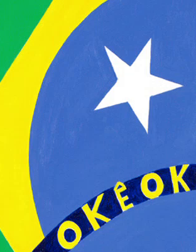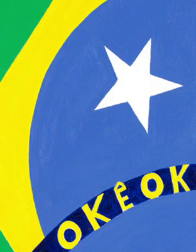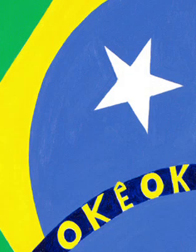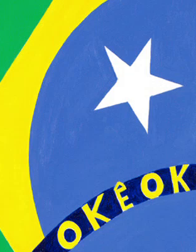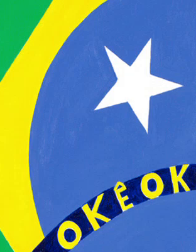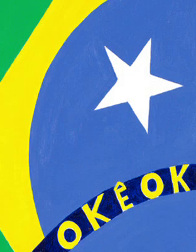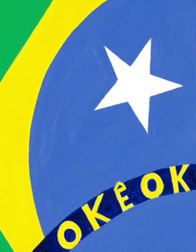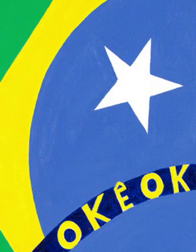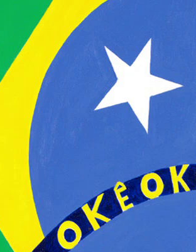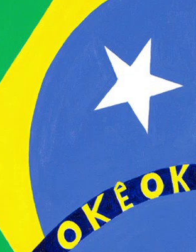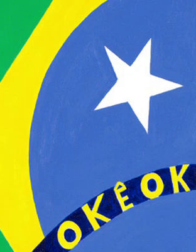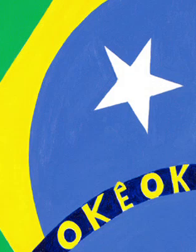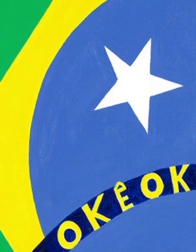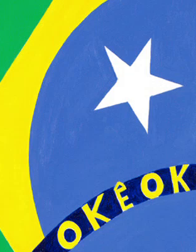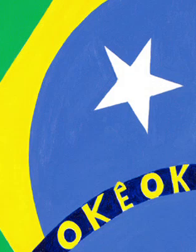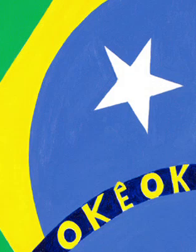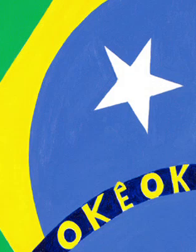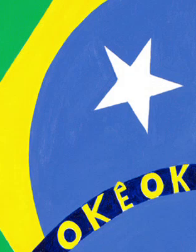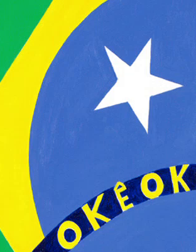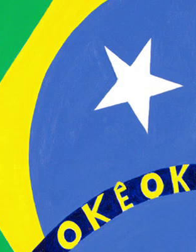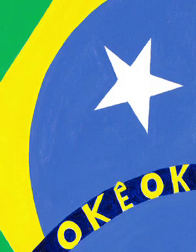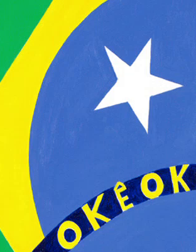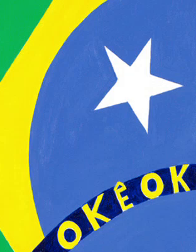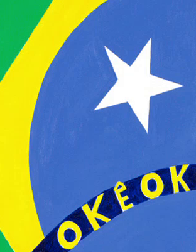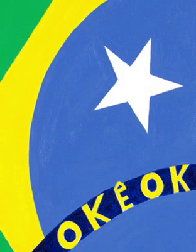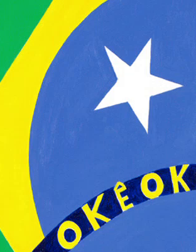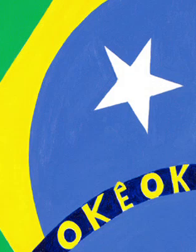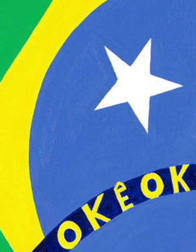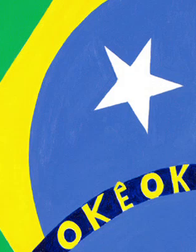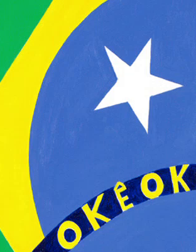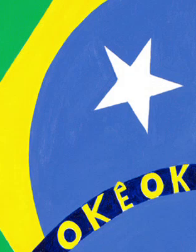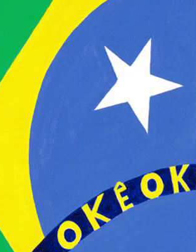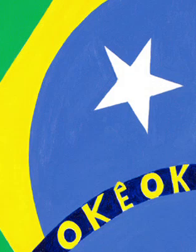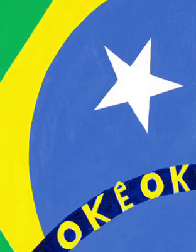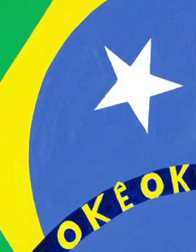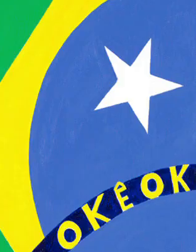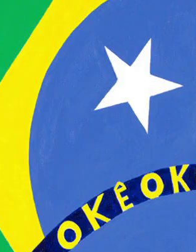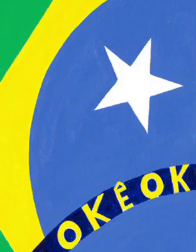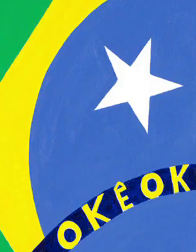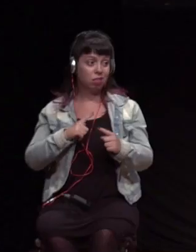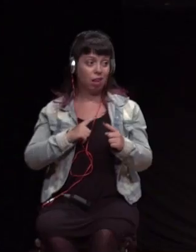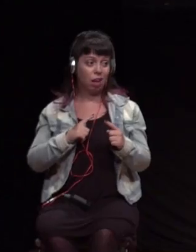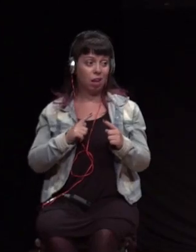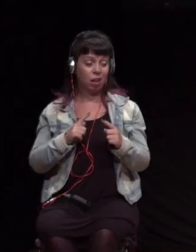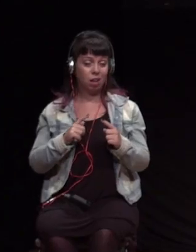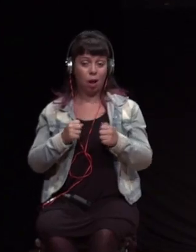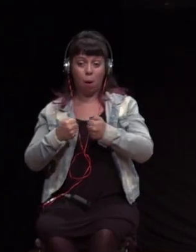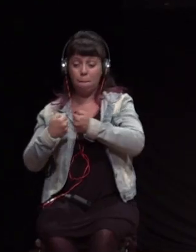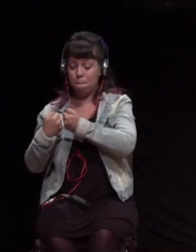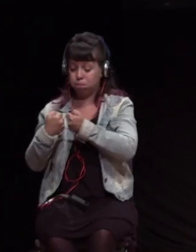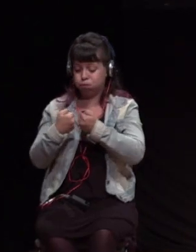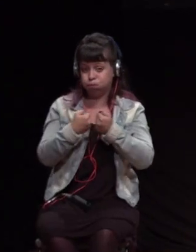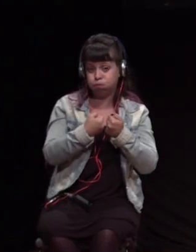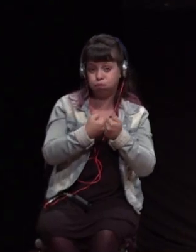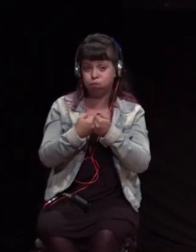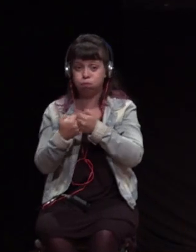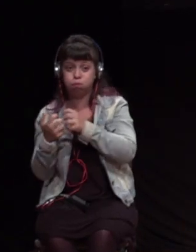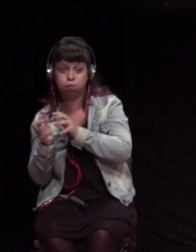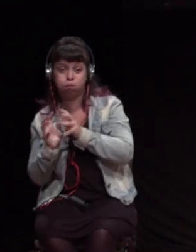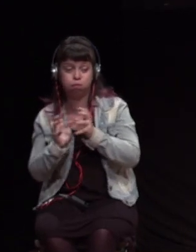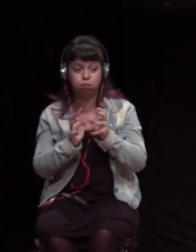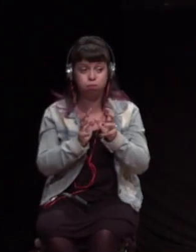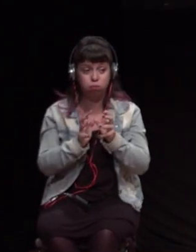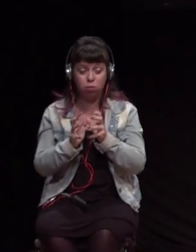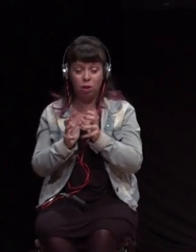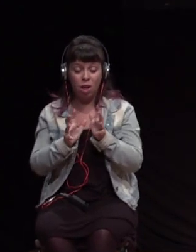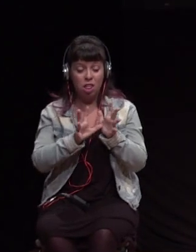that there is a real tension between acknowledging the looting and violence, or many of the